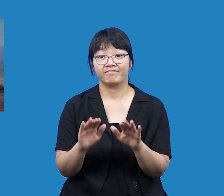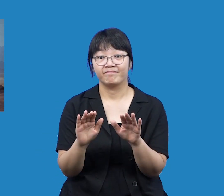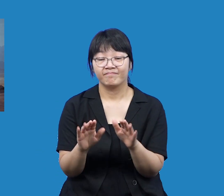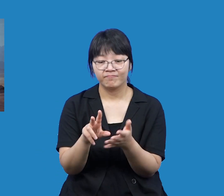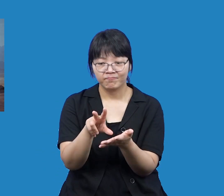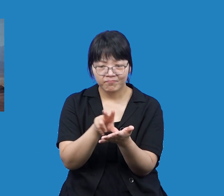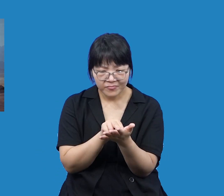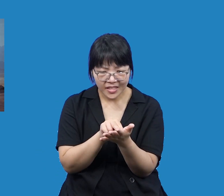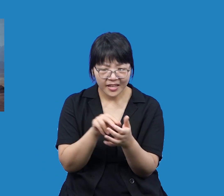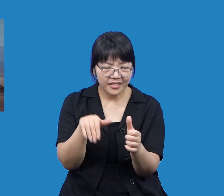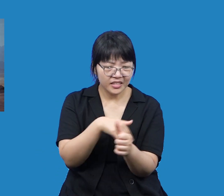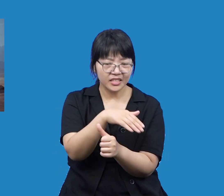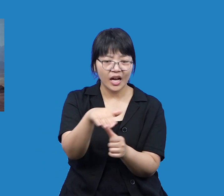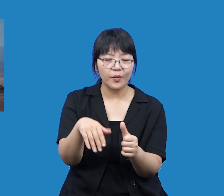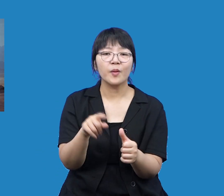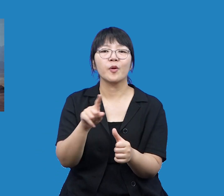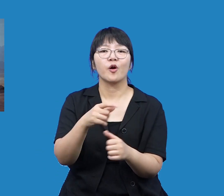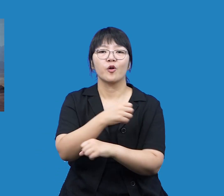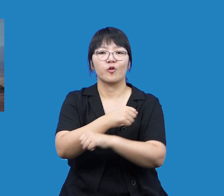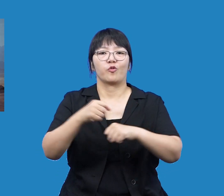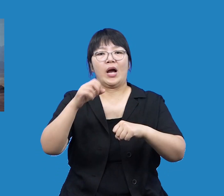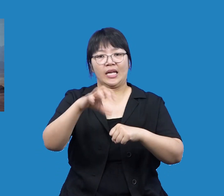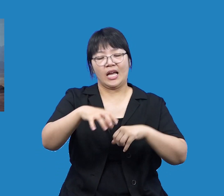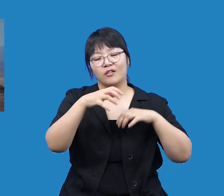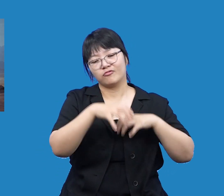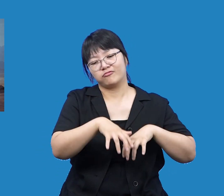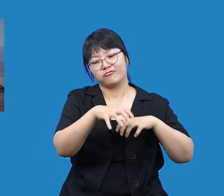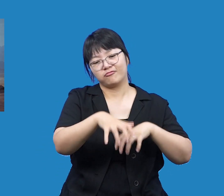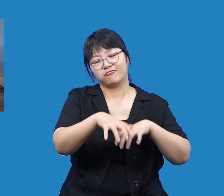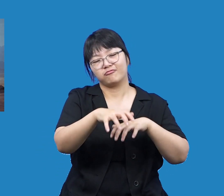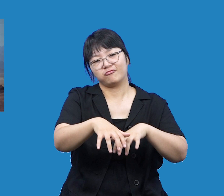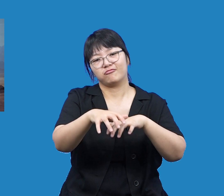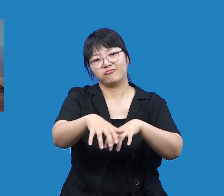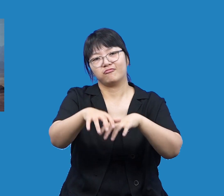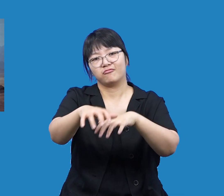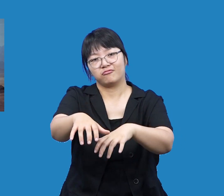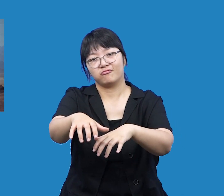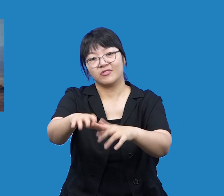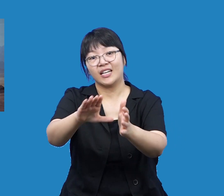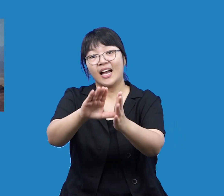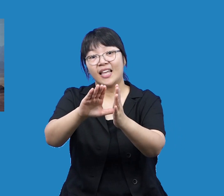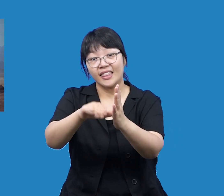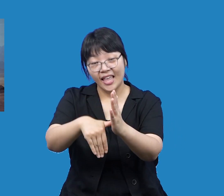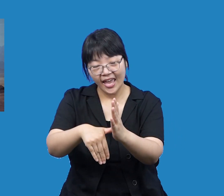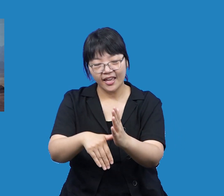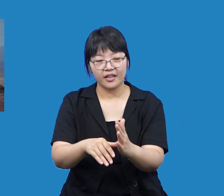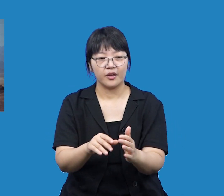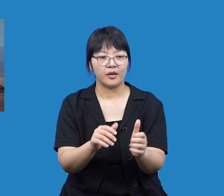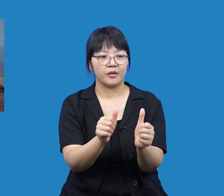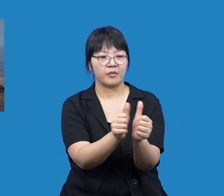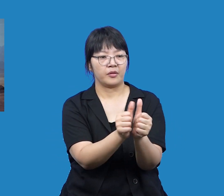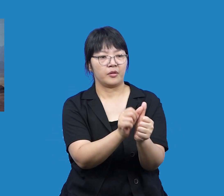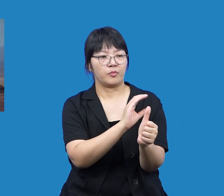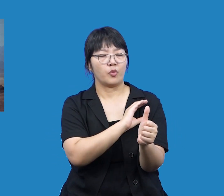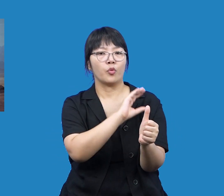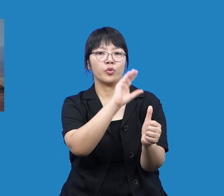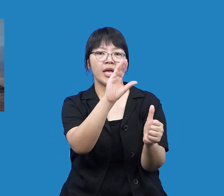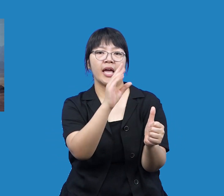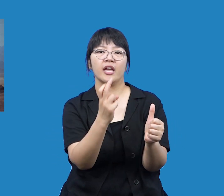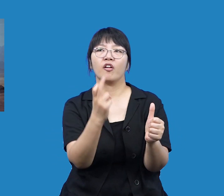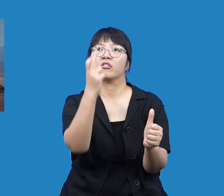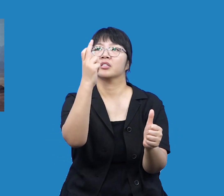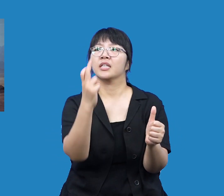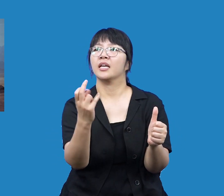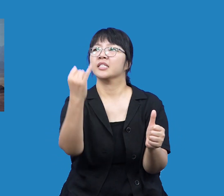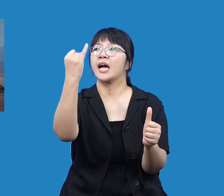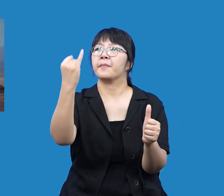그런데 지금 광야의 행군을 하는 중에 뜻밖의 바로 모세의 육신의 형제들,